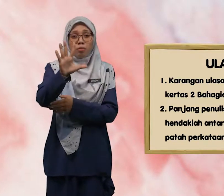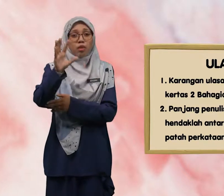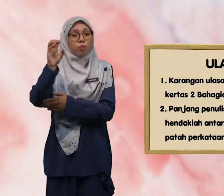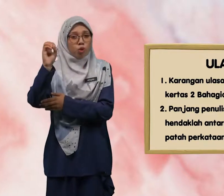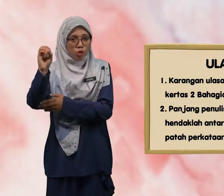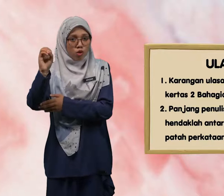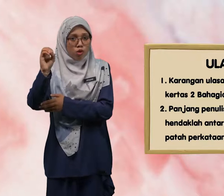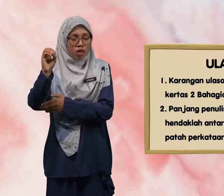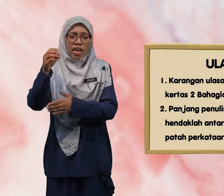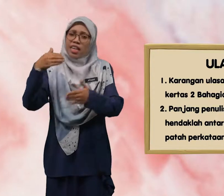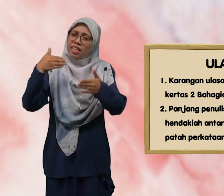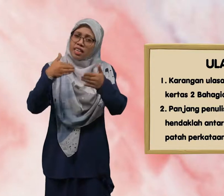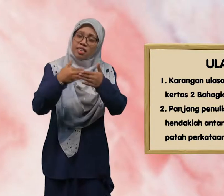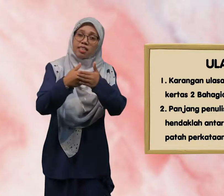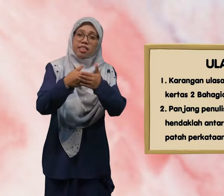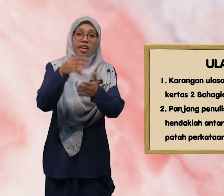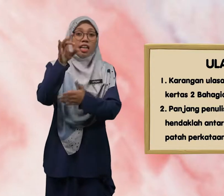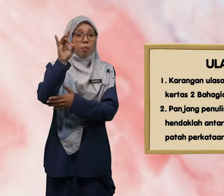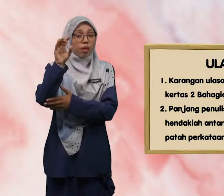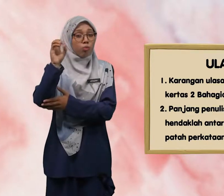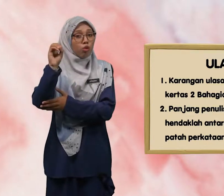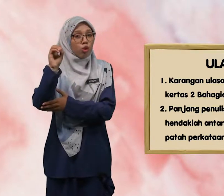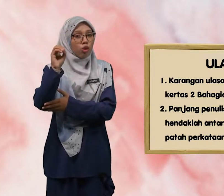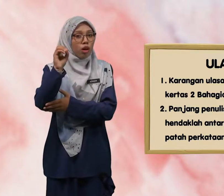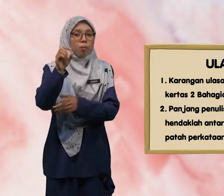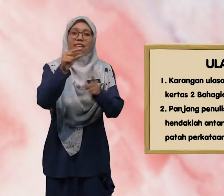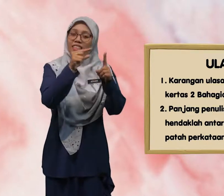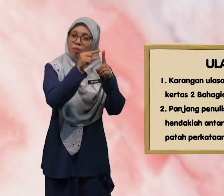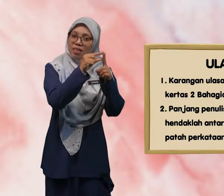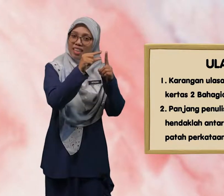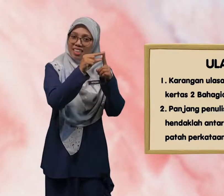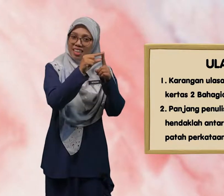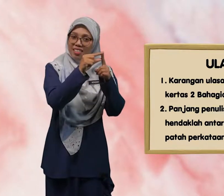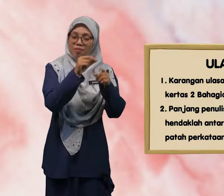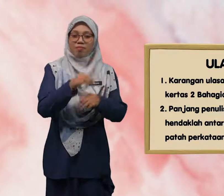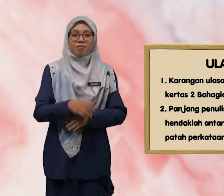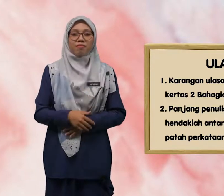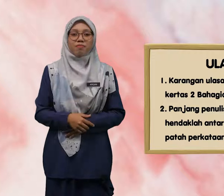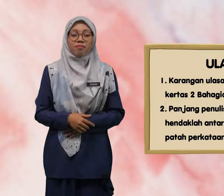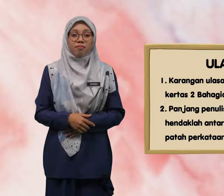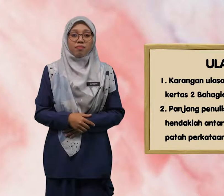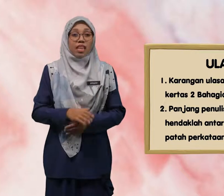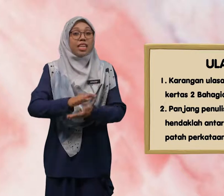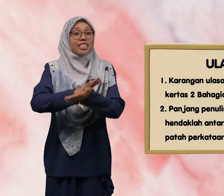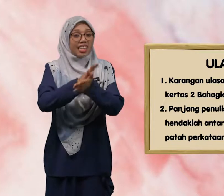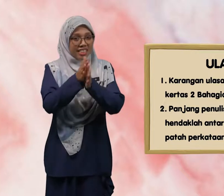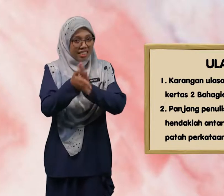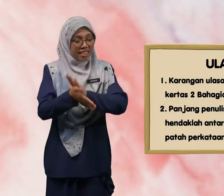50 hingga 80 patah perkataan jadi